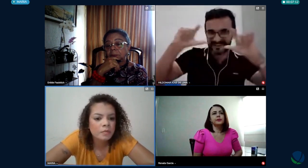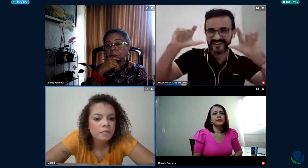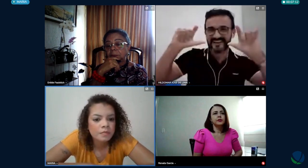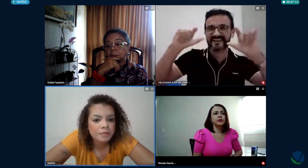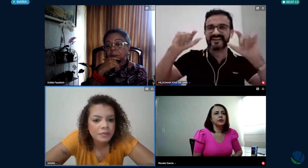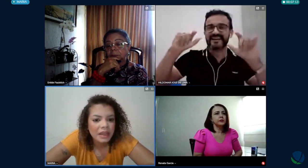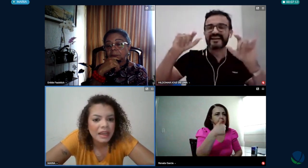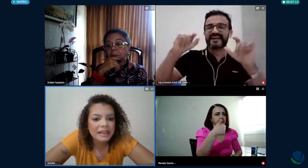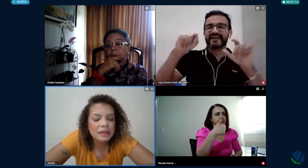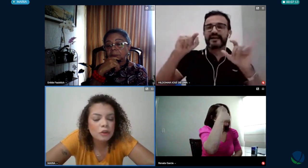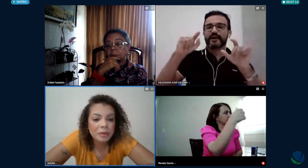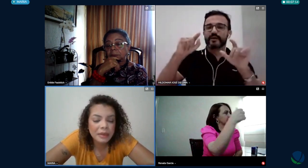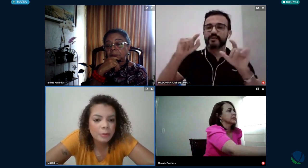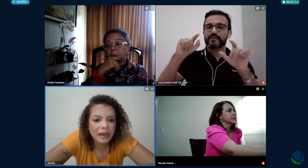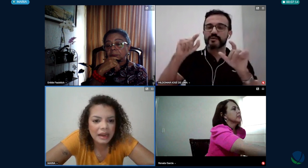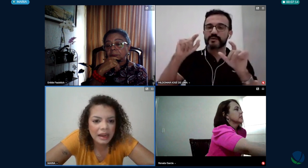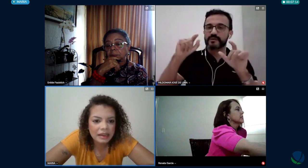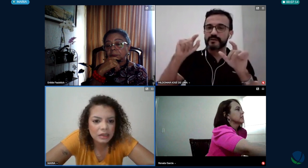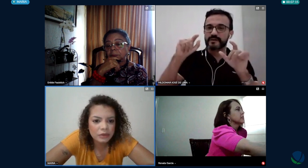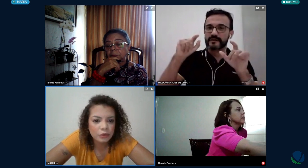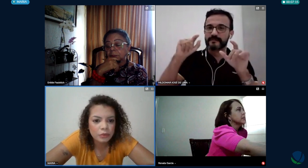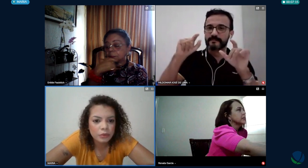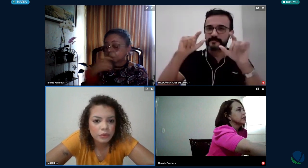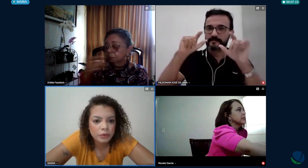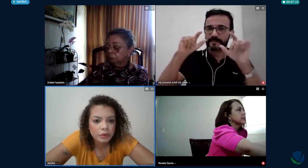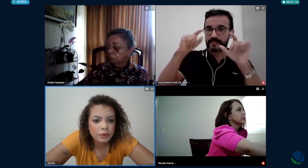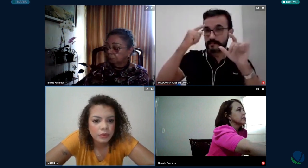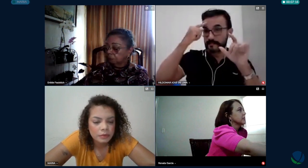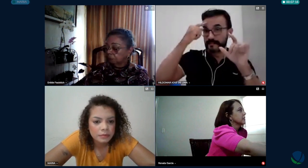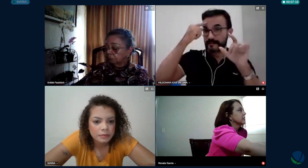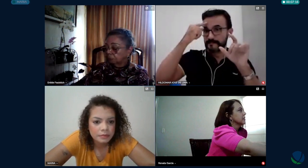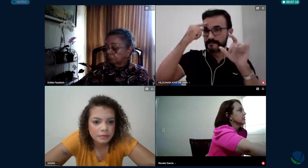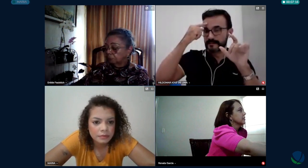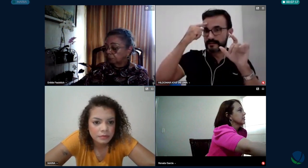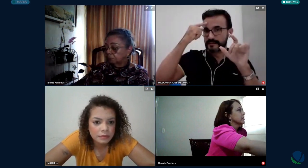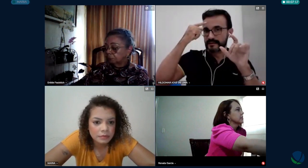Prontinho. Então, no primeiro parágrafo,